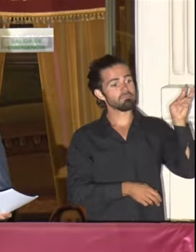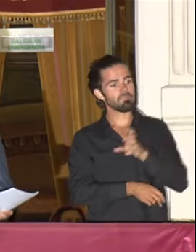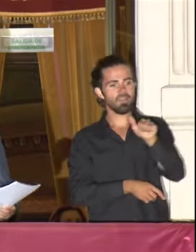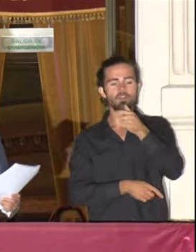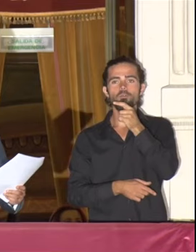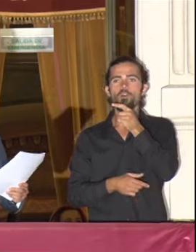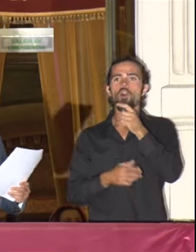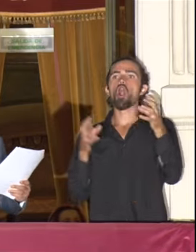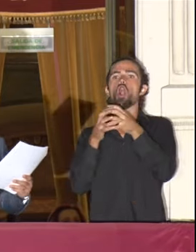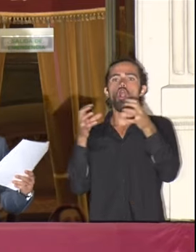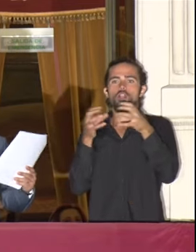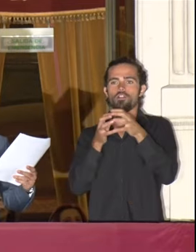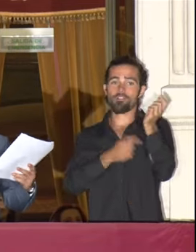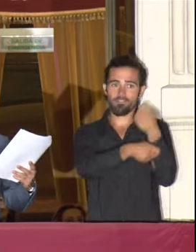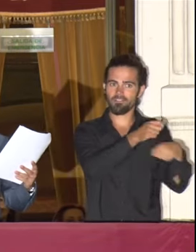hermanos y yo todos los años.